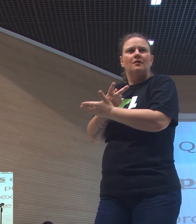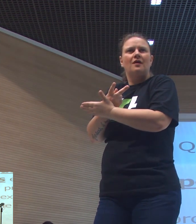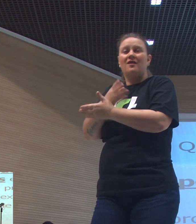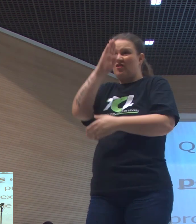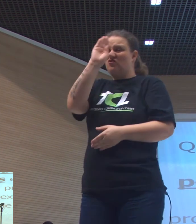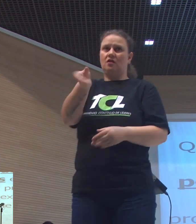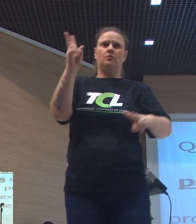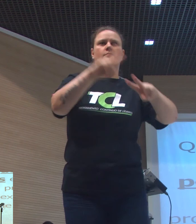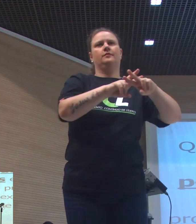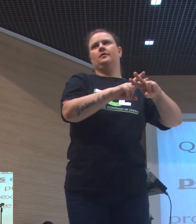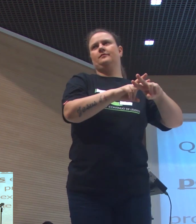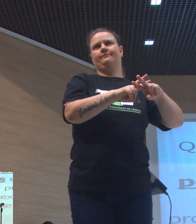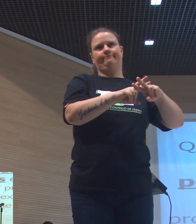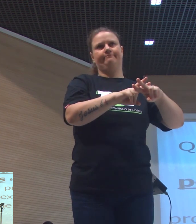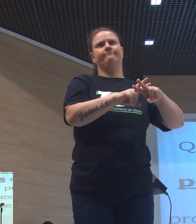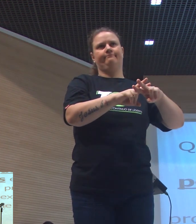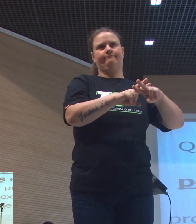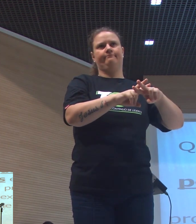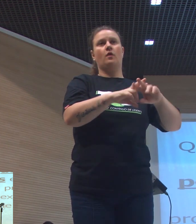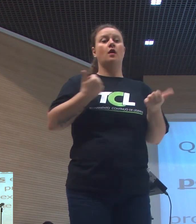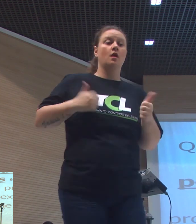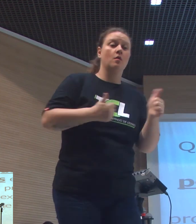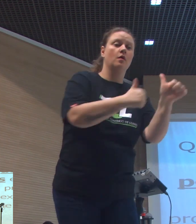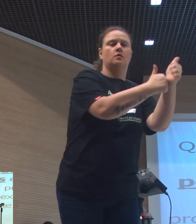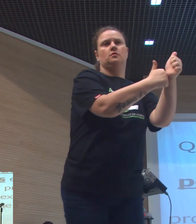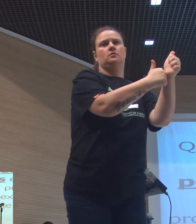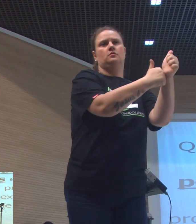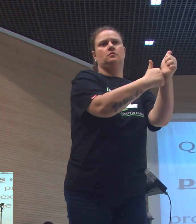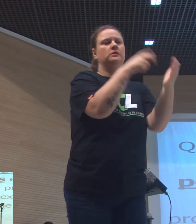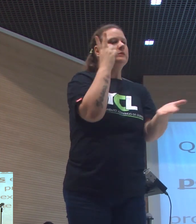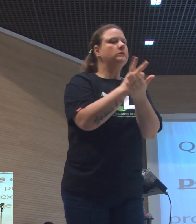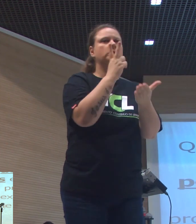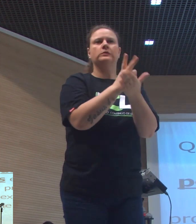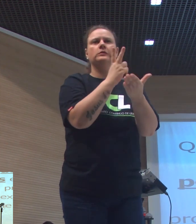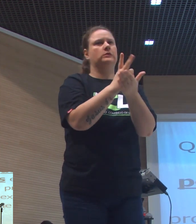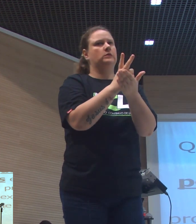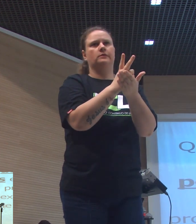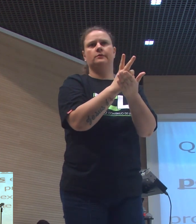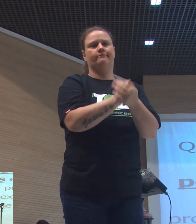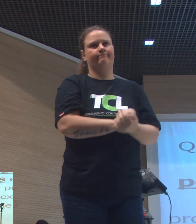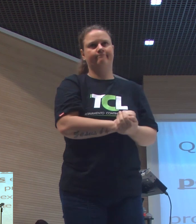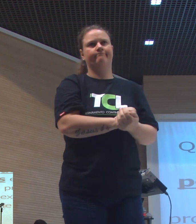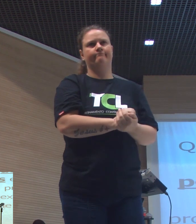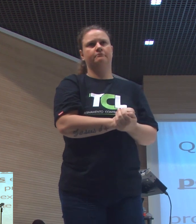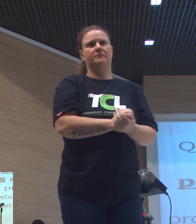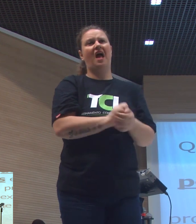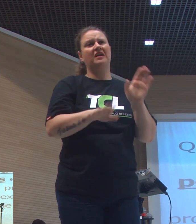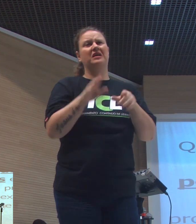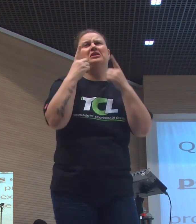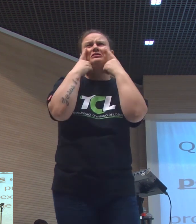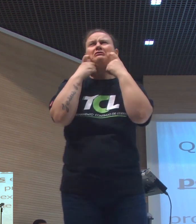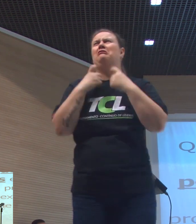Então veja bem, perseguição por causa da justiça sempre existiu, e daí tem gente que fica chorando, por